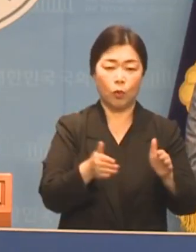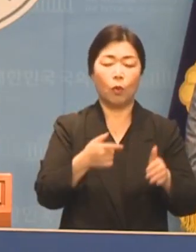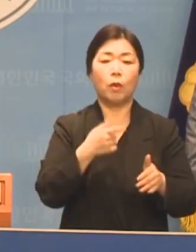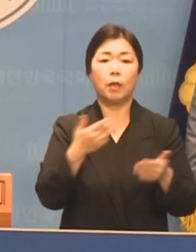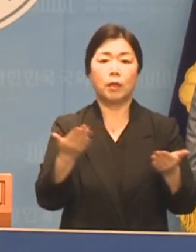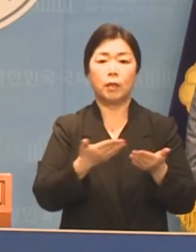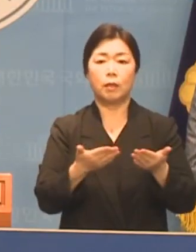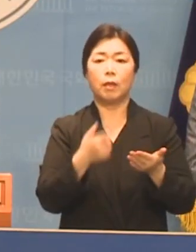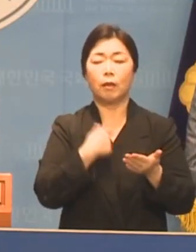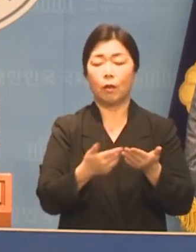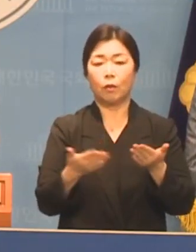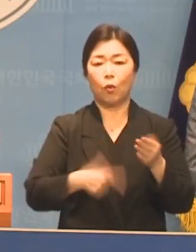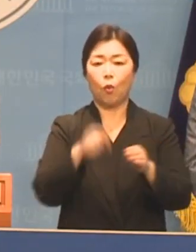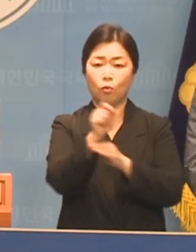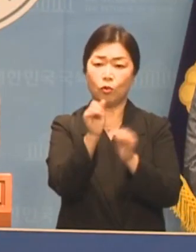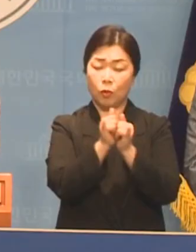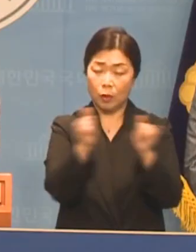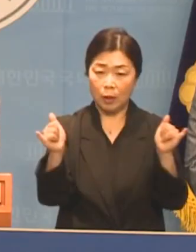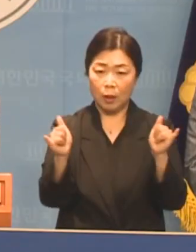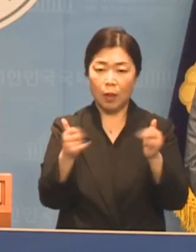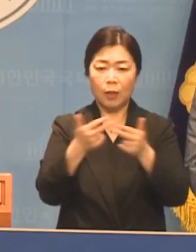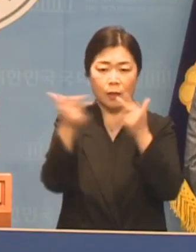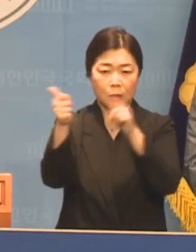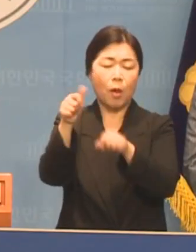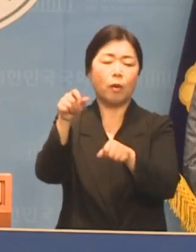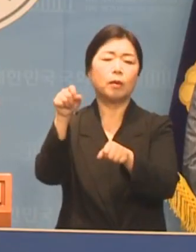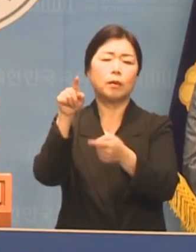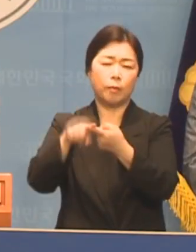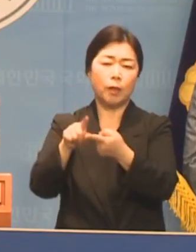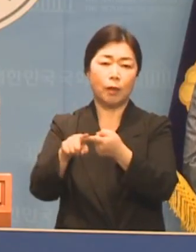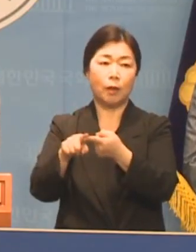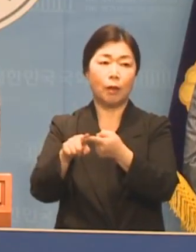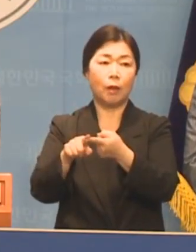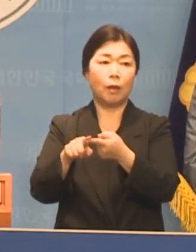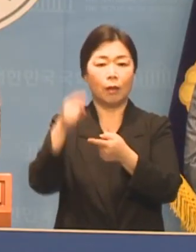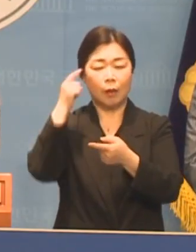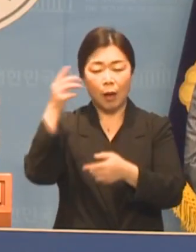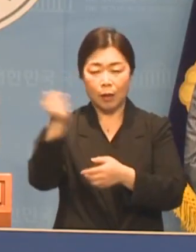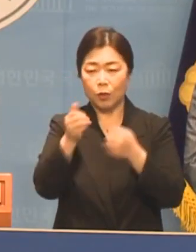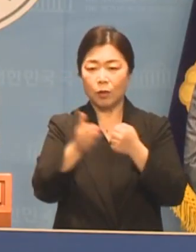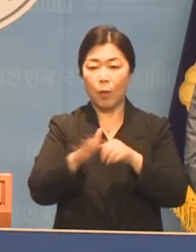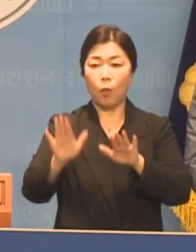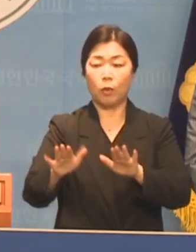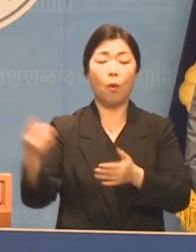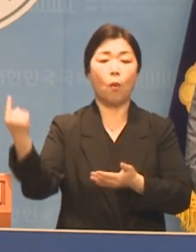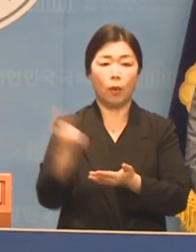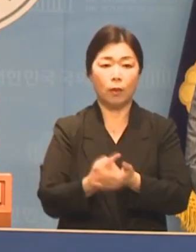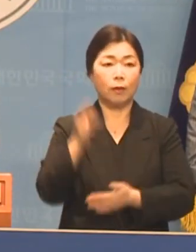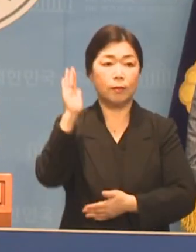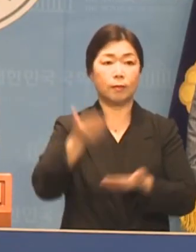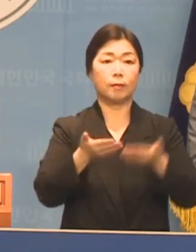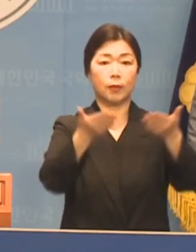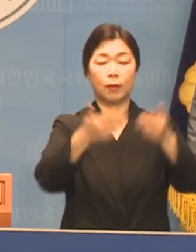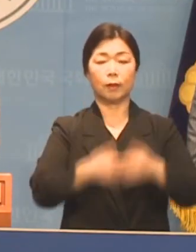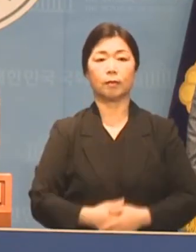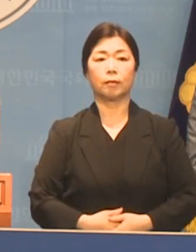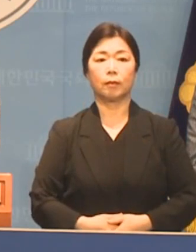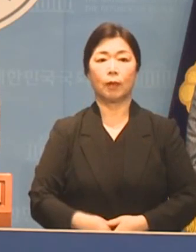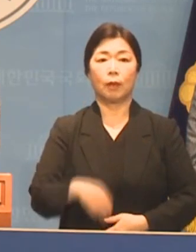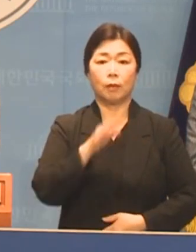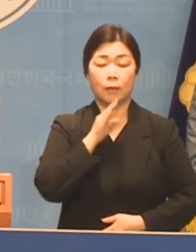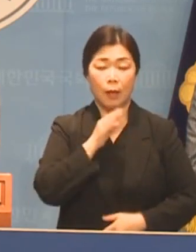공무원들이 이게 바로 이재명이다 이런 생각에서 오늘 이렇게 기자회견을 해 주신 걸로 알고 있습니다.